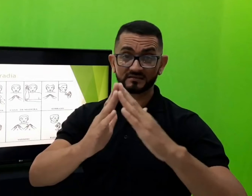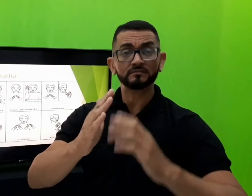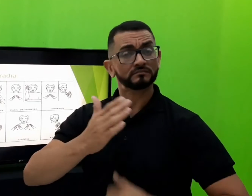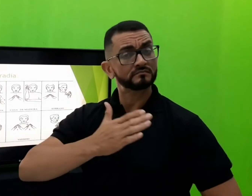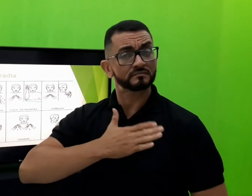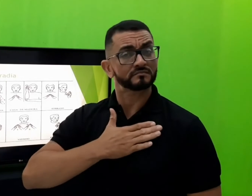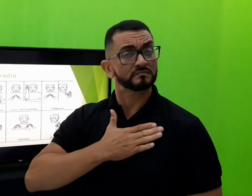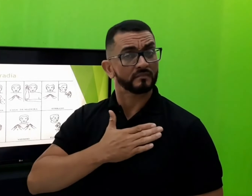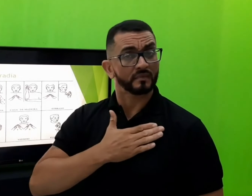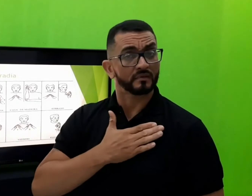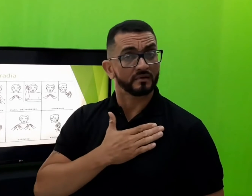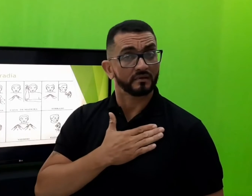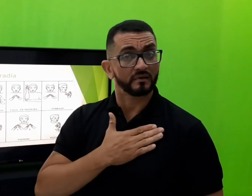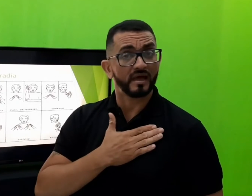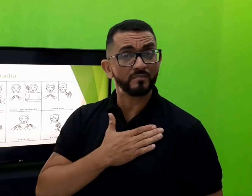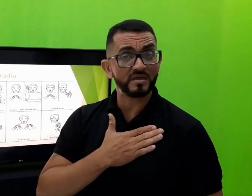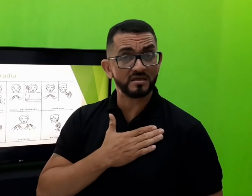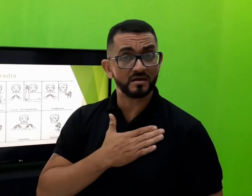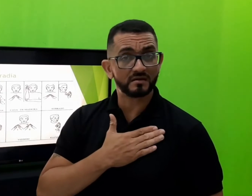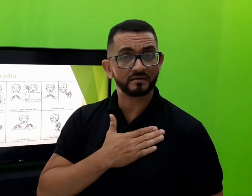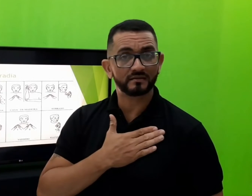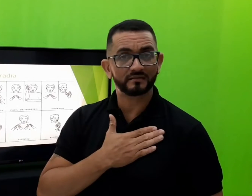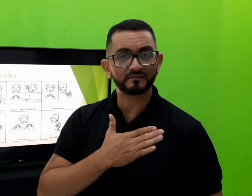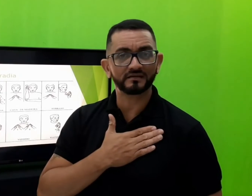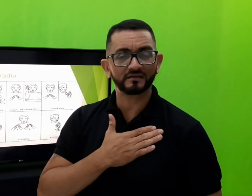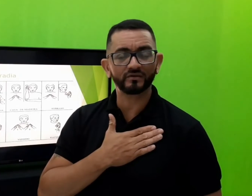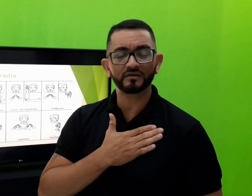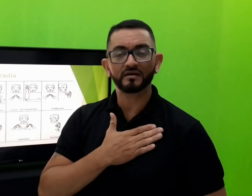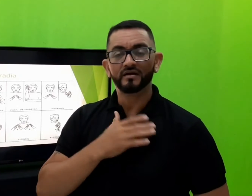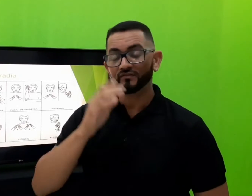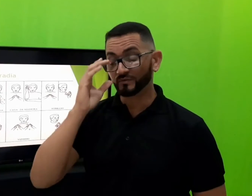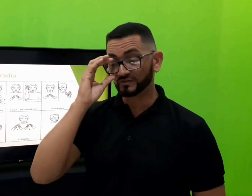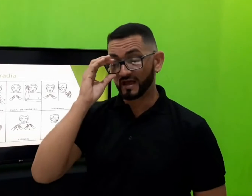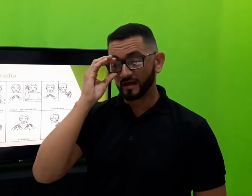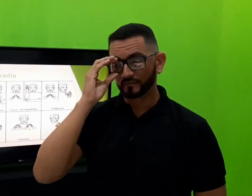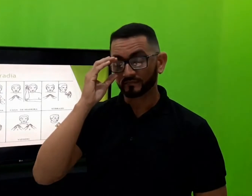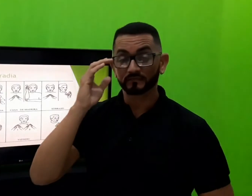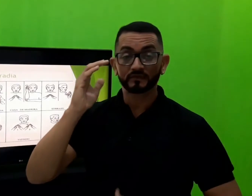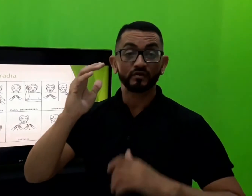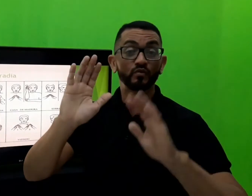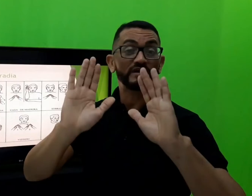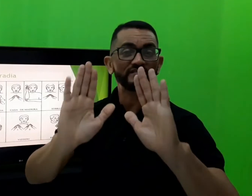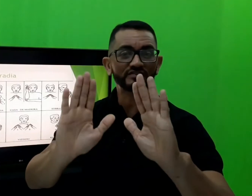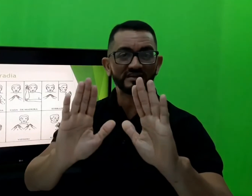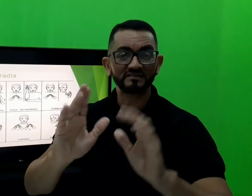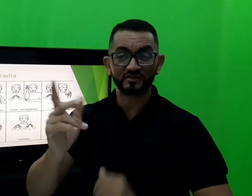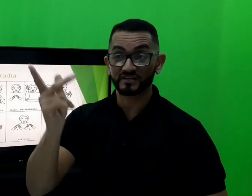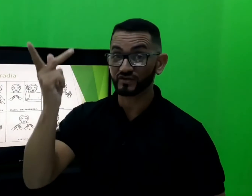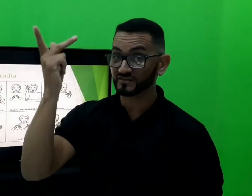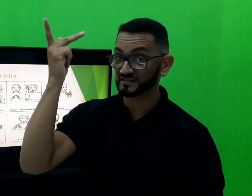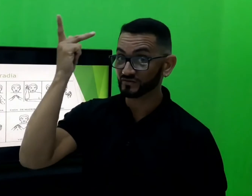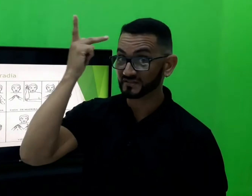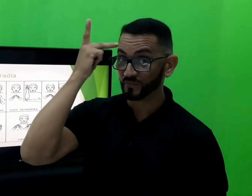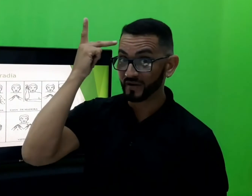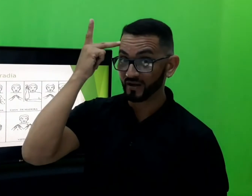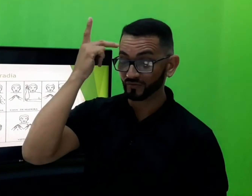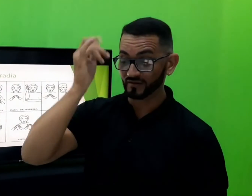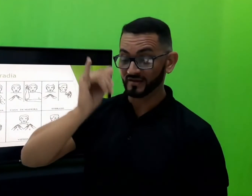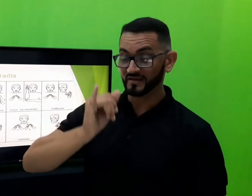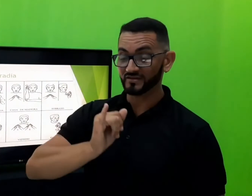casa é minha. Entendeu? Vamos lá. O que você entende? Isso aqui é o sinal de São Paulo e